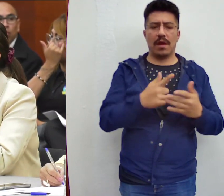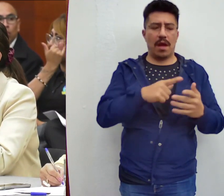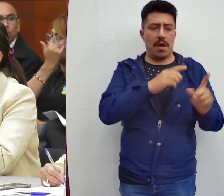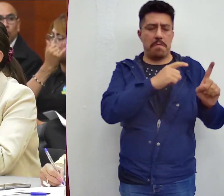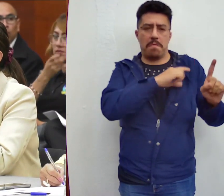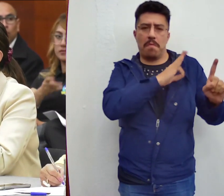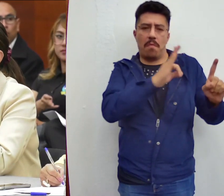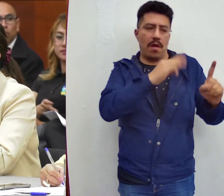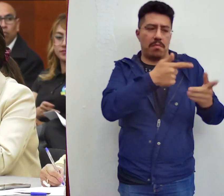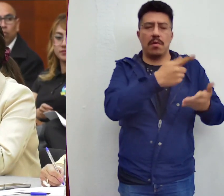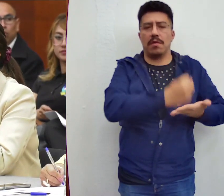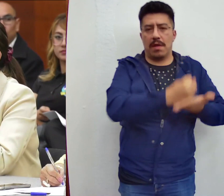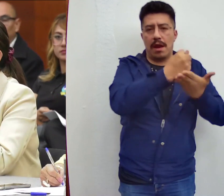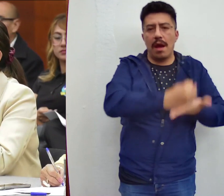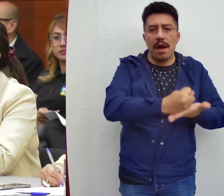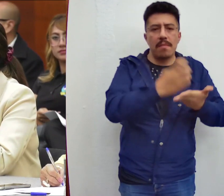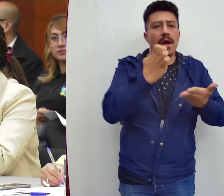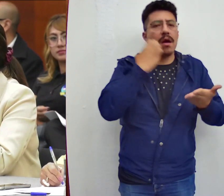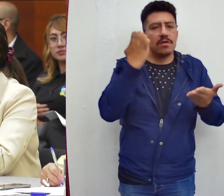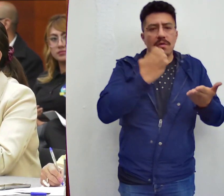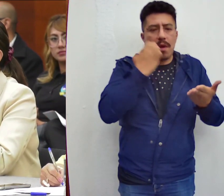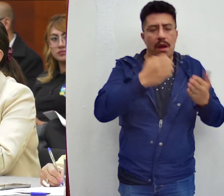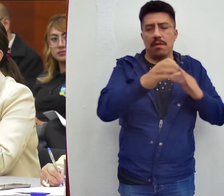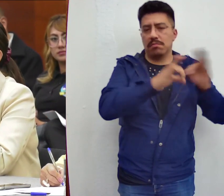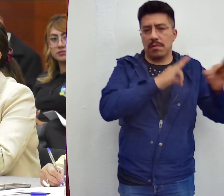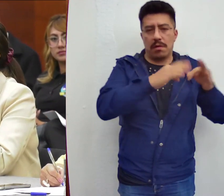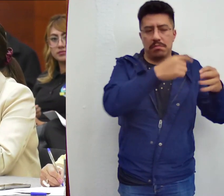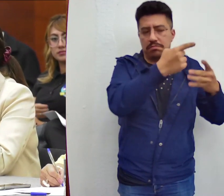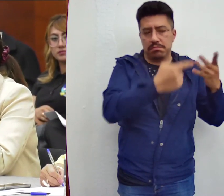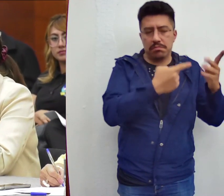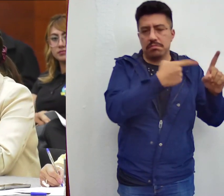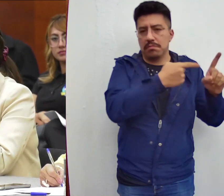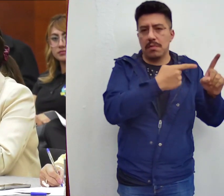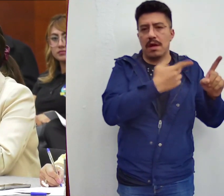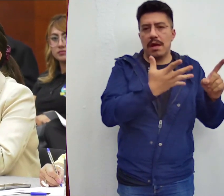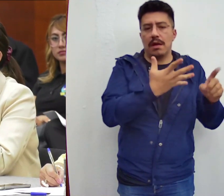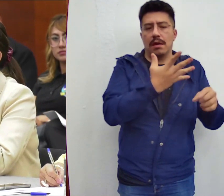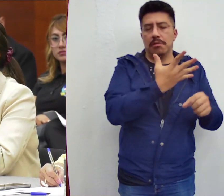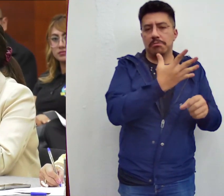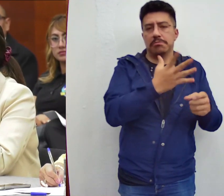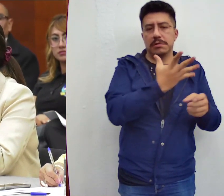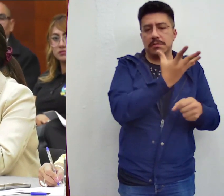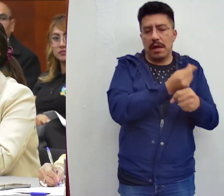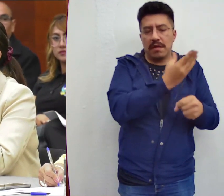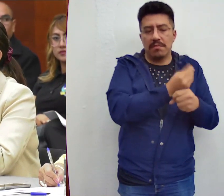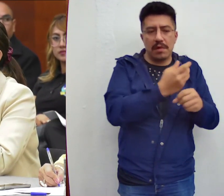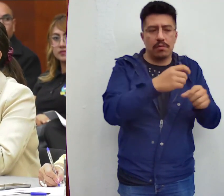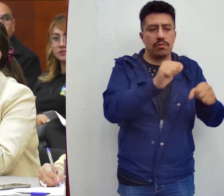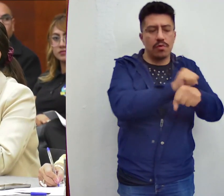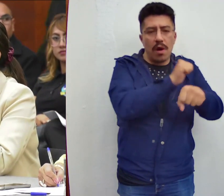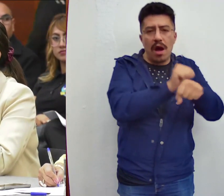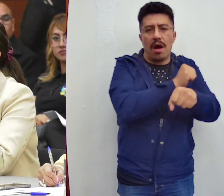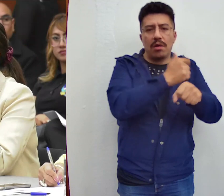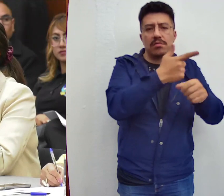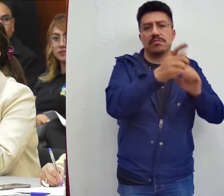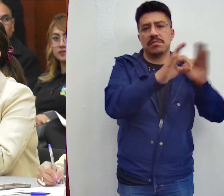terapias, a la escuela o a trabajar, que tiene adaptado su auto si es que trabaja y